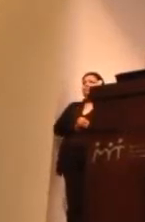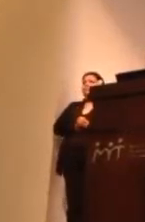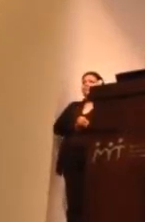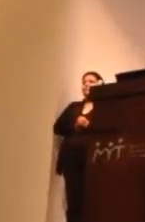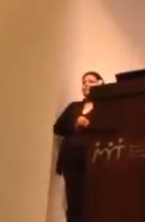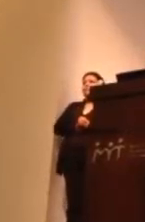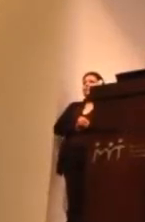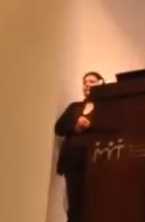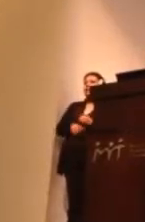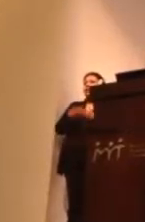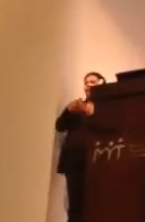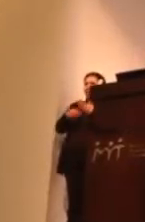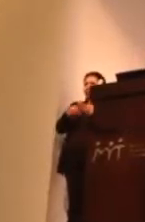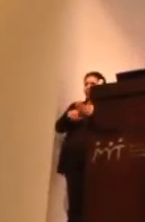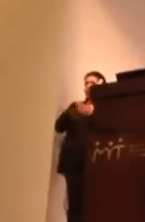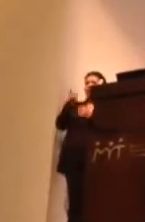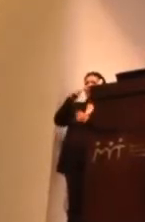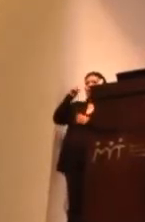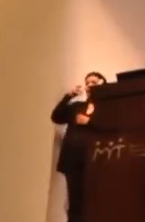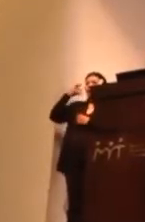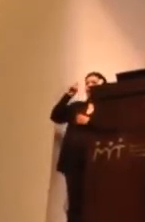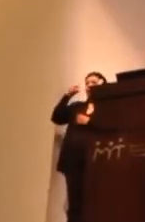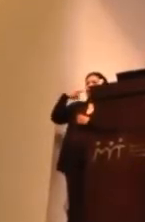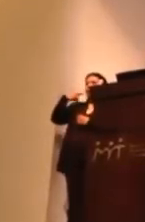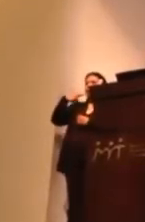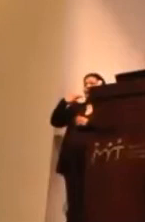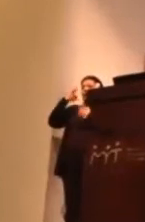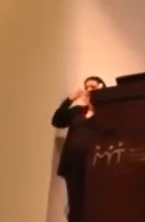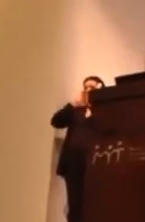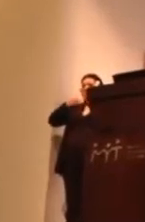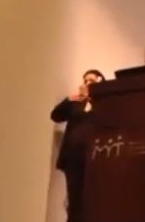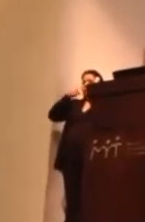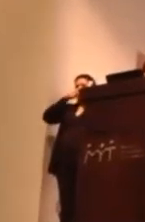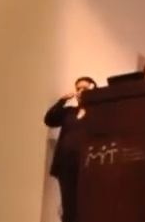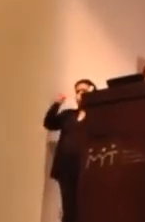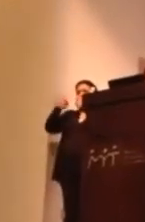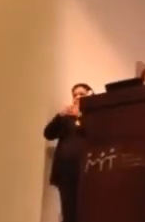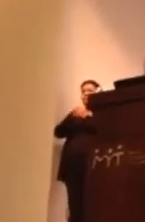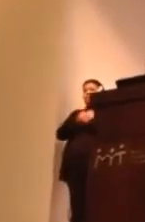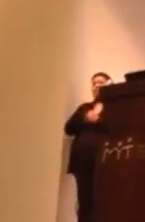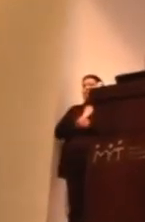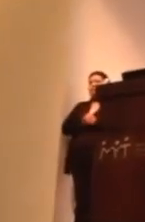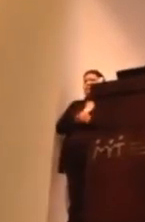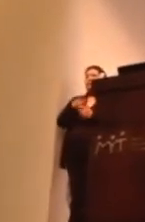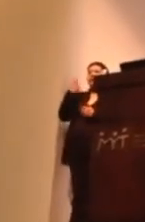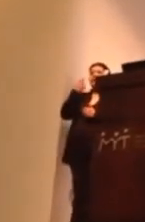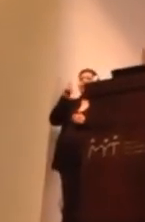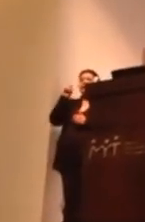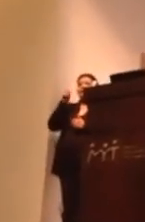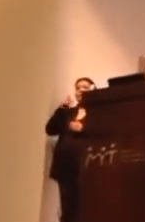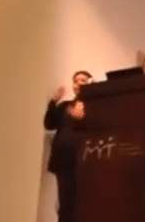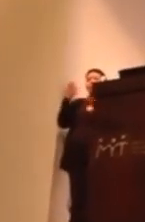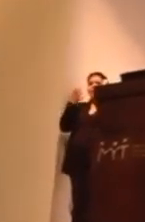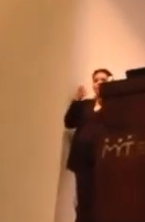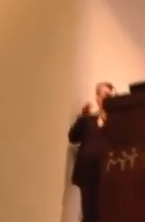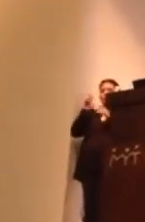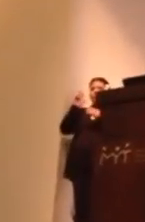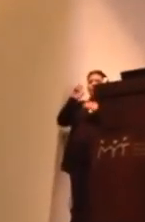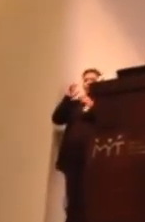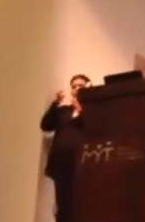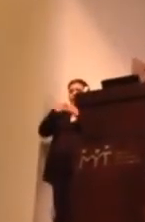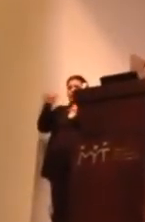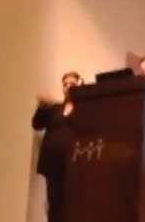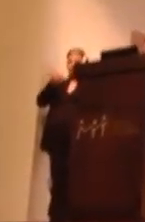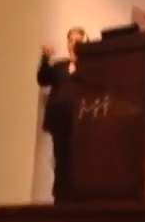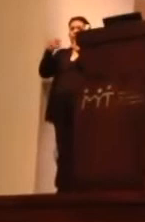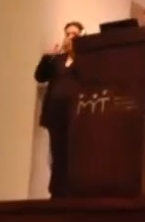tiene falta de atención, o el TDAH con falta de atención, que es más bien de concentración, es que cuando los vemos que están jugando, no sé, a lo